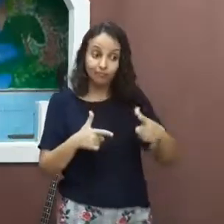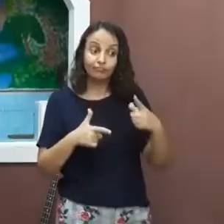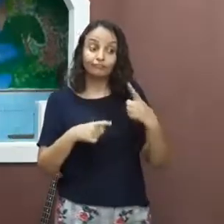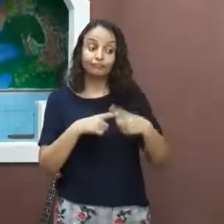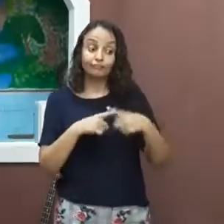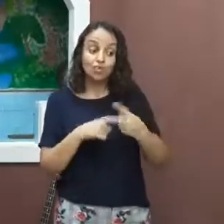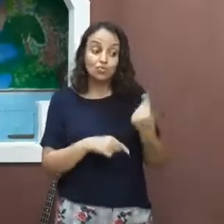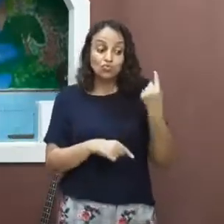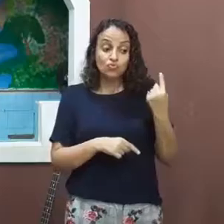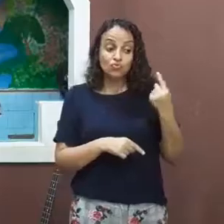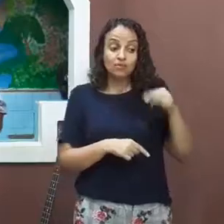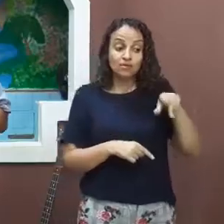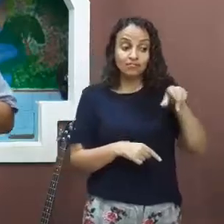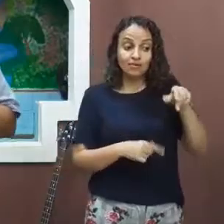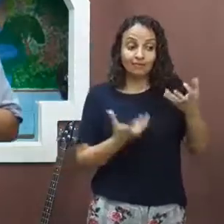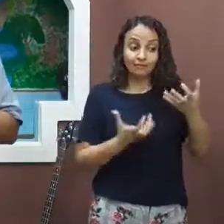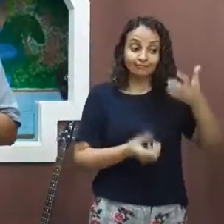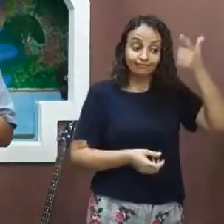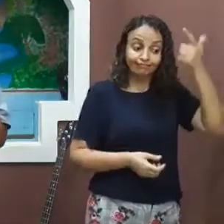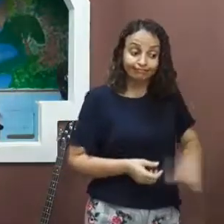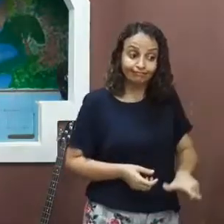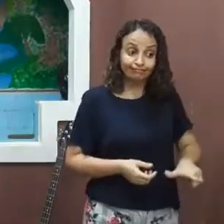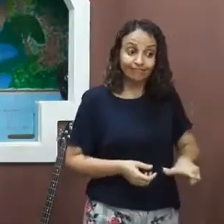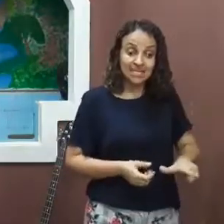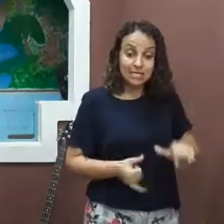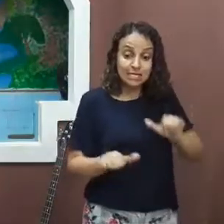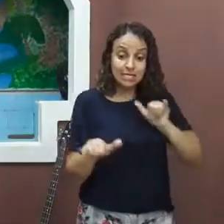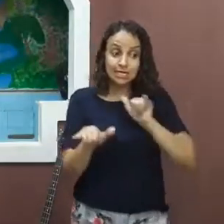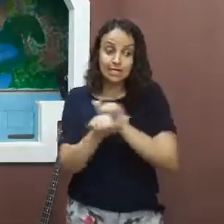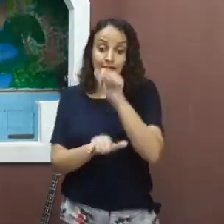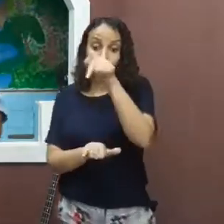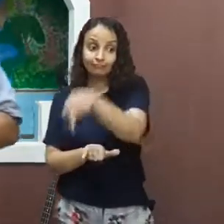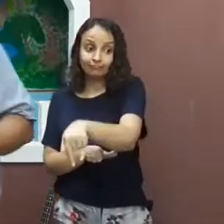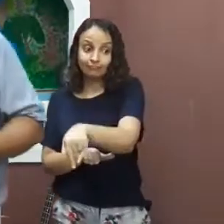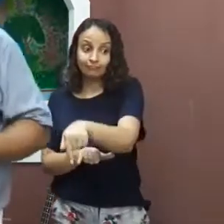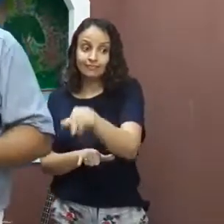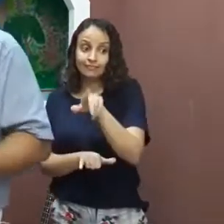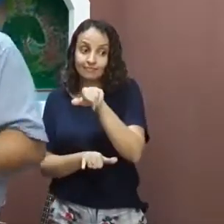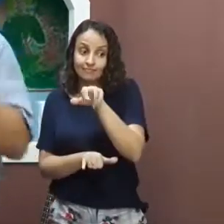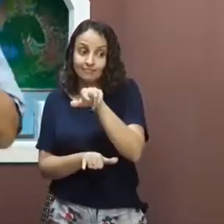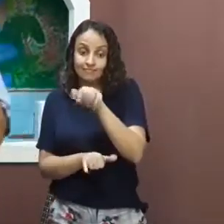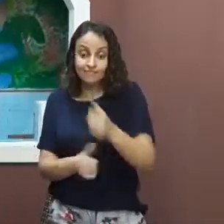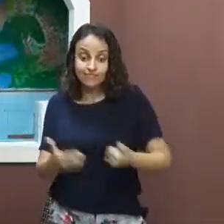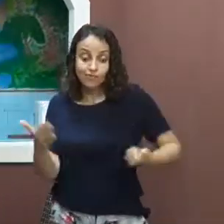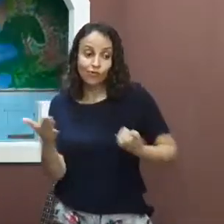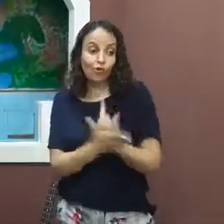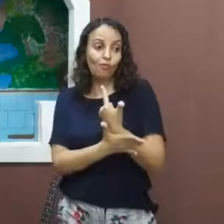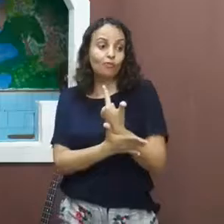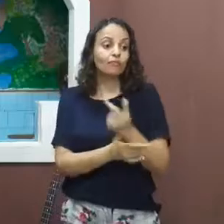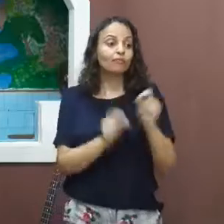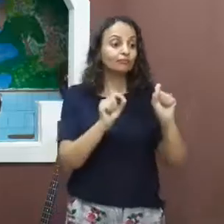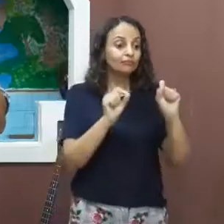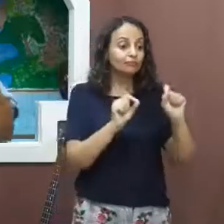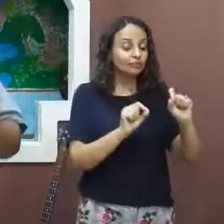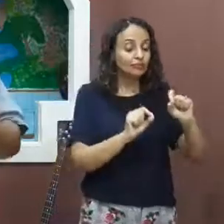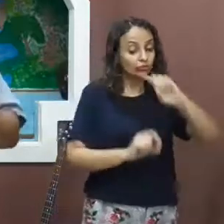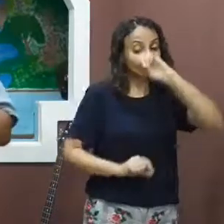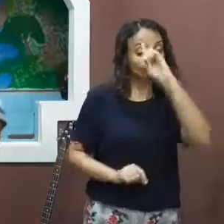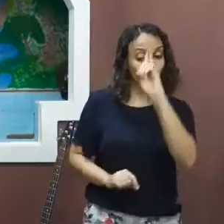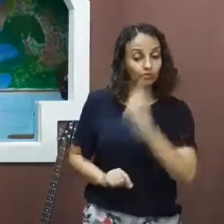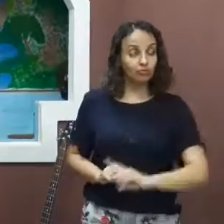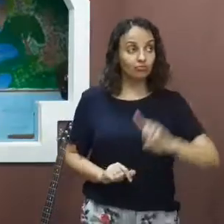ganância. Jacó enganou Esaú e comprou o direito de ser o primogênito, de ser